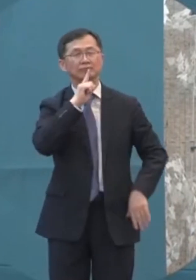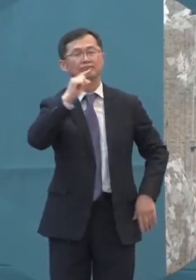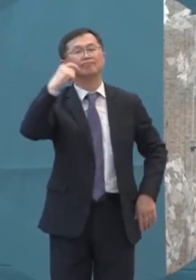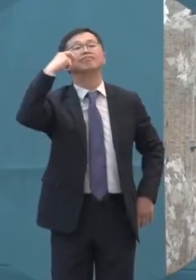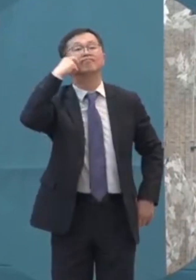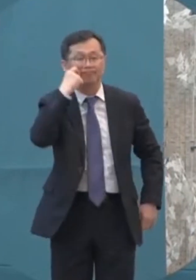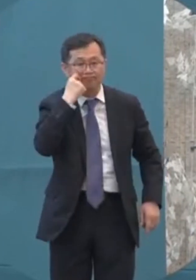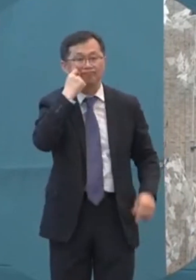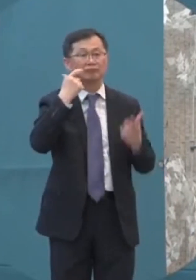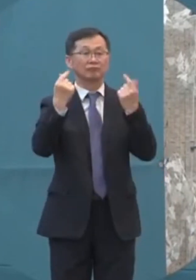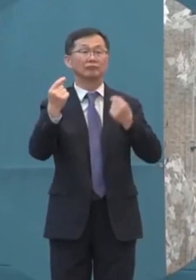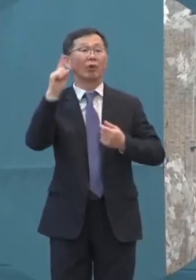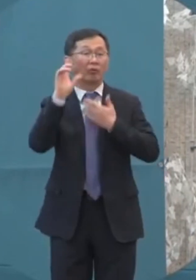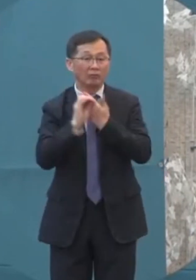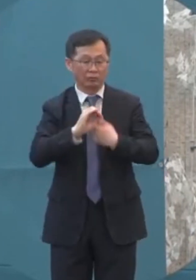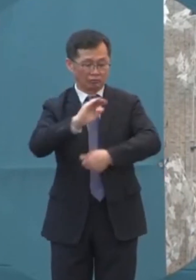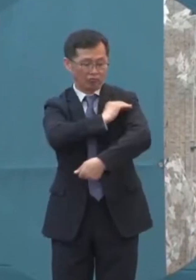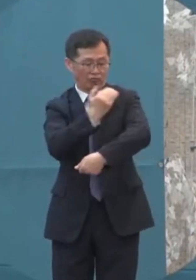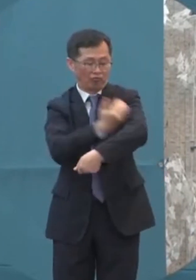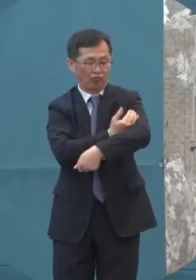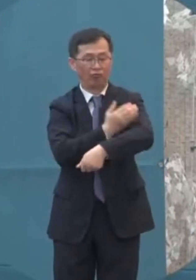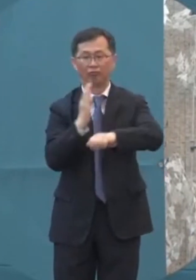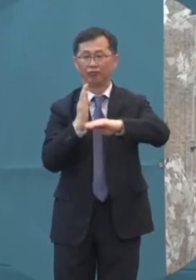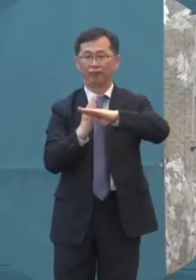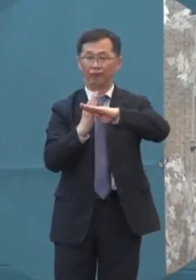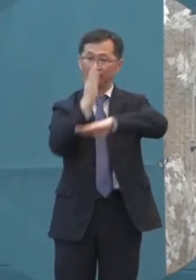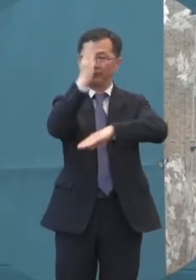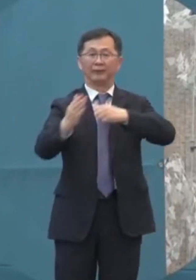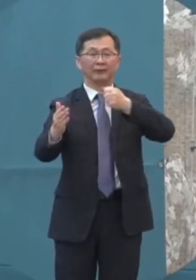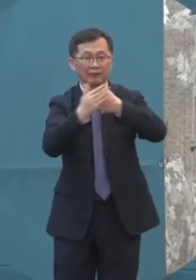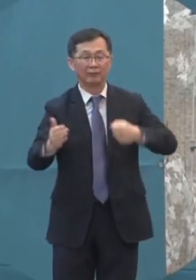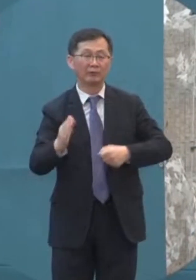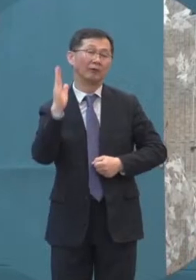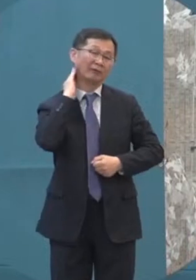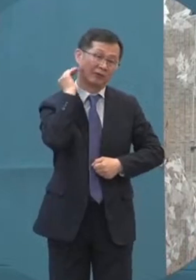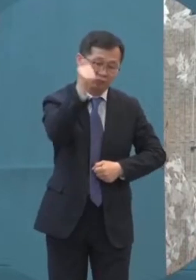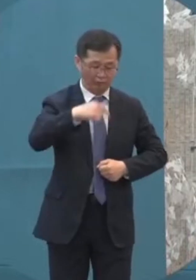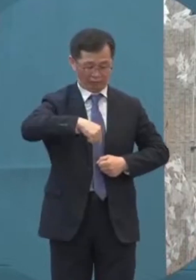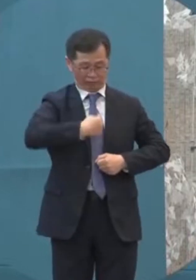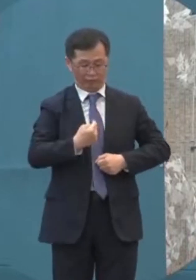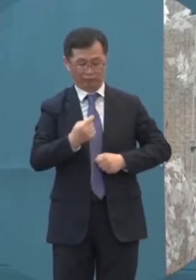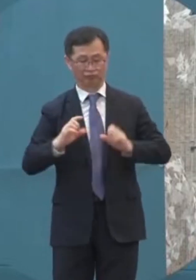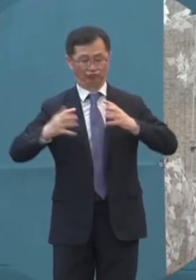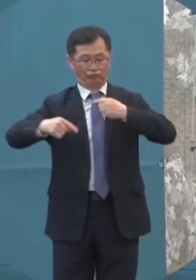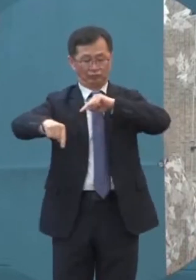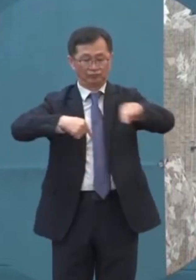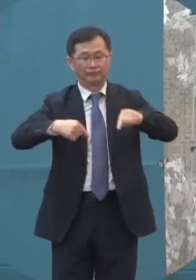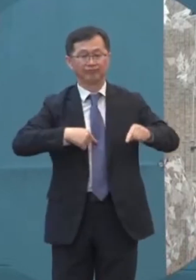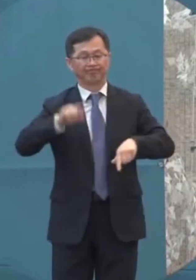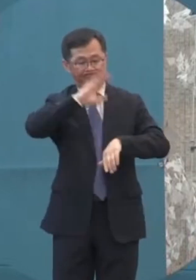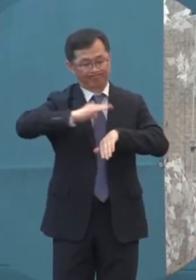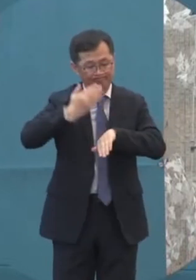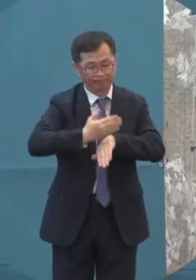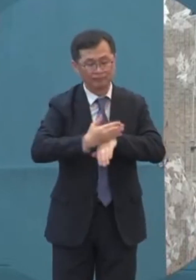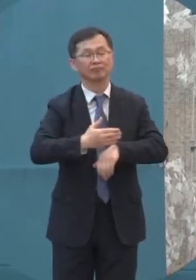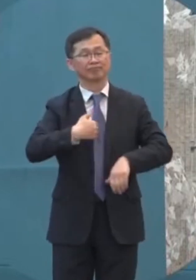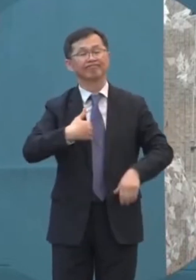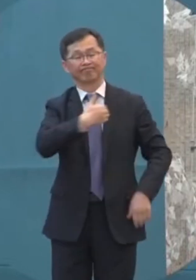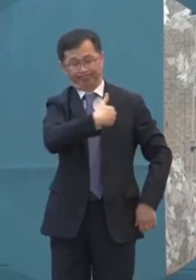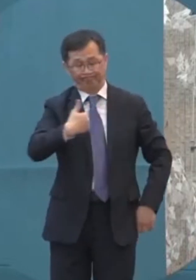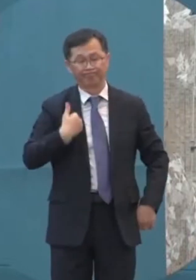왜? 권력이 너무 많기 때문에. 대통령 본인은 민주적으로 훈련된 분이라 그런 걸